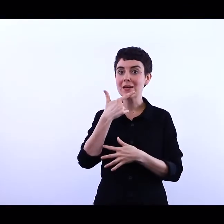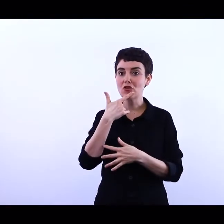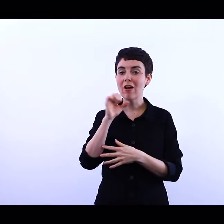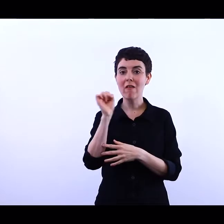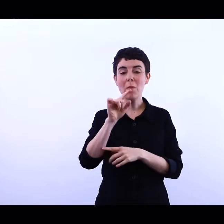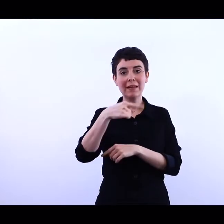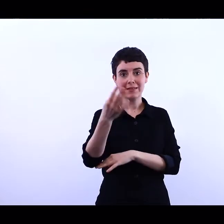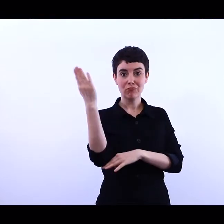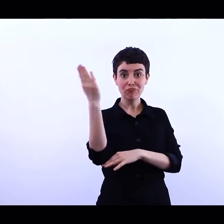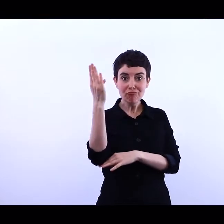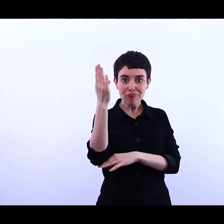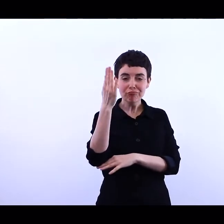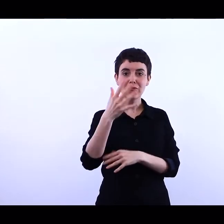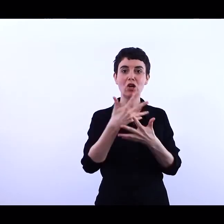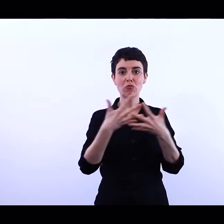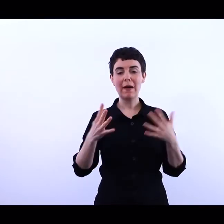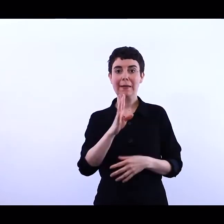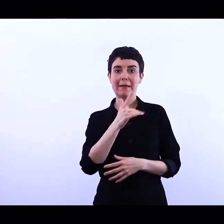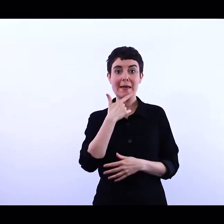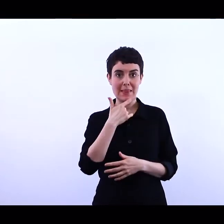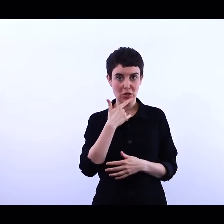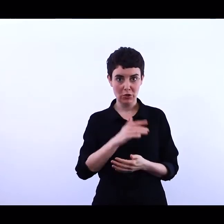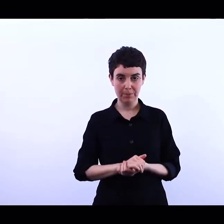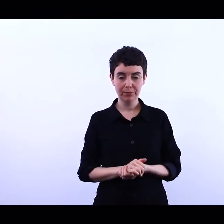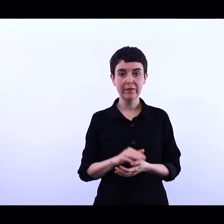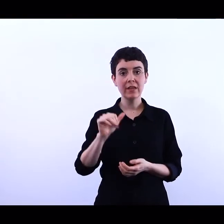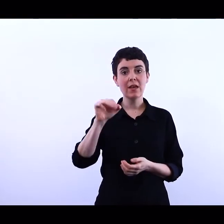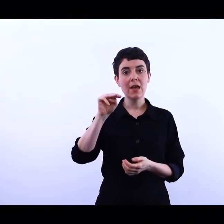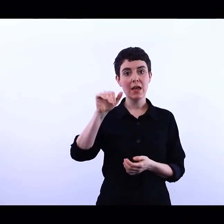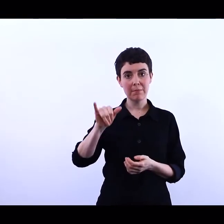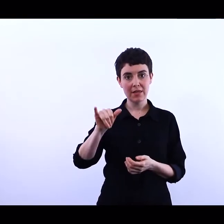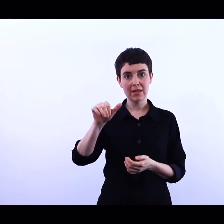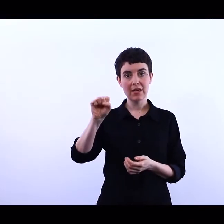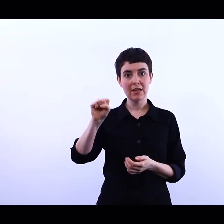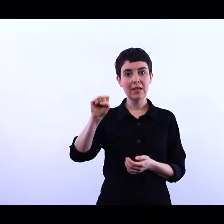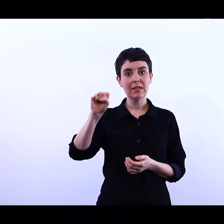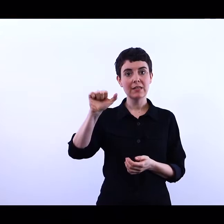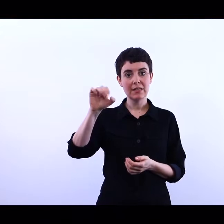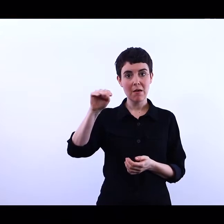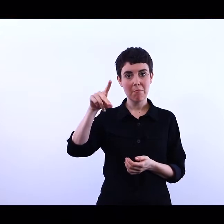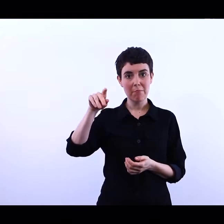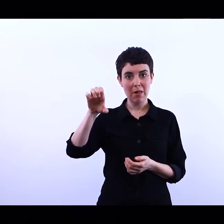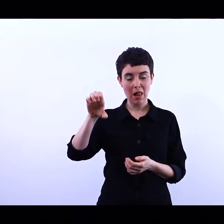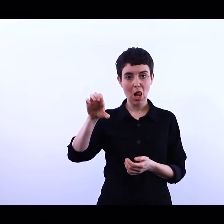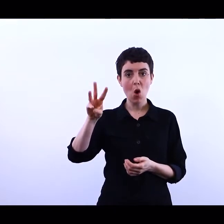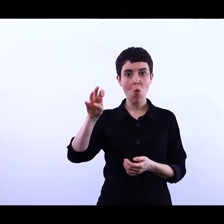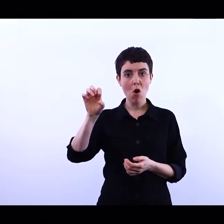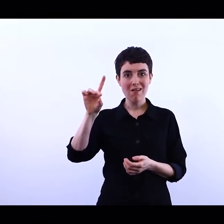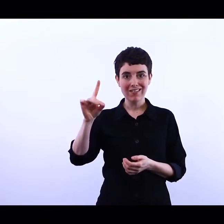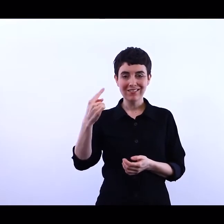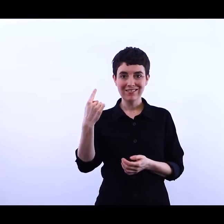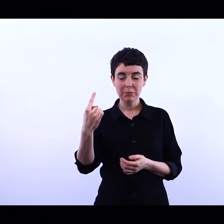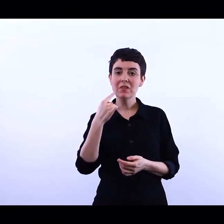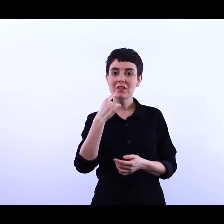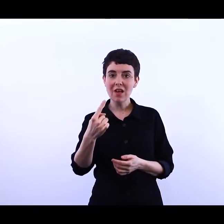auch auf Englisch sein. Amy Sample Ward ist der Überzeugung, dass die gemeinnützige Tech-Community eine treibende